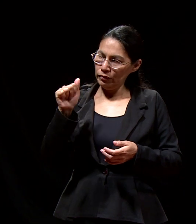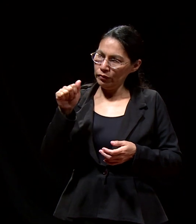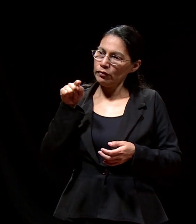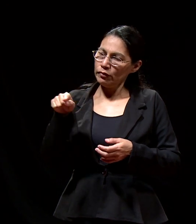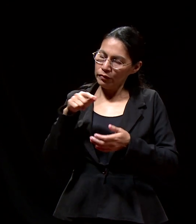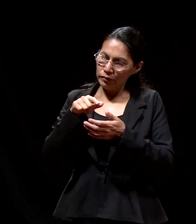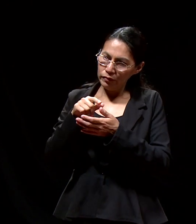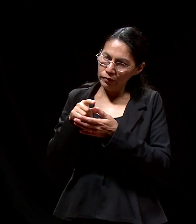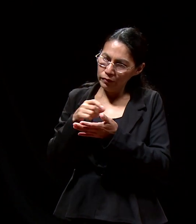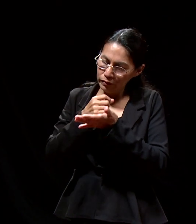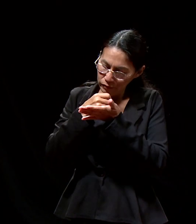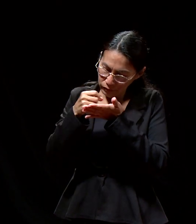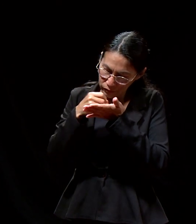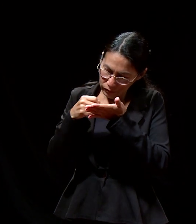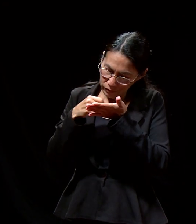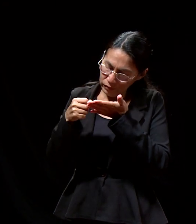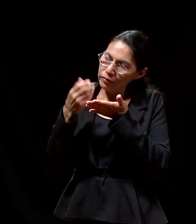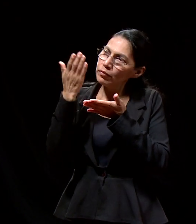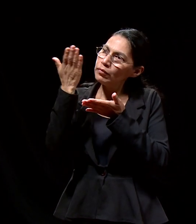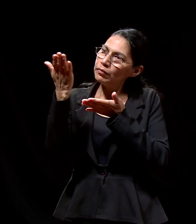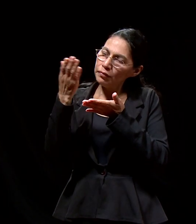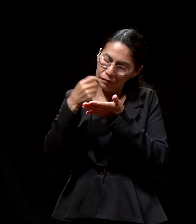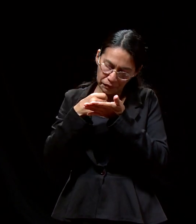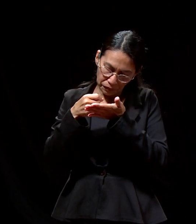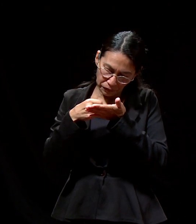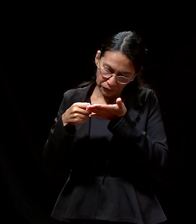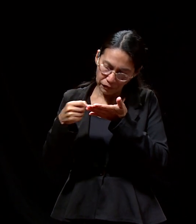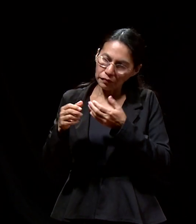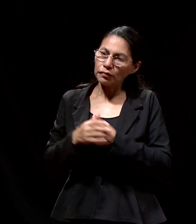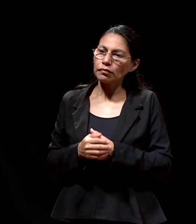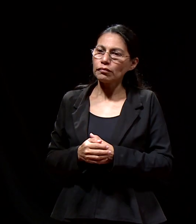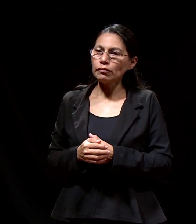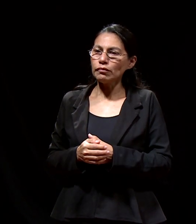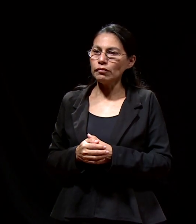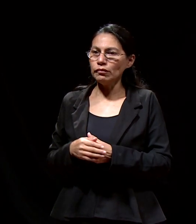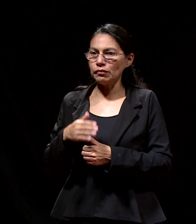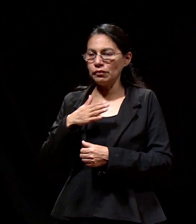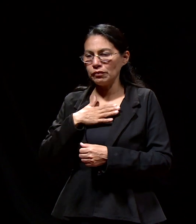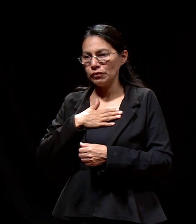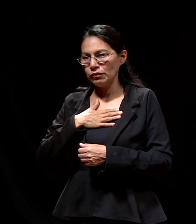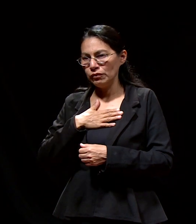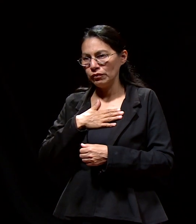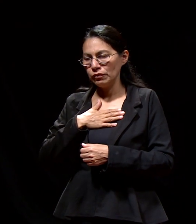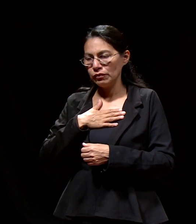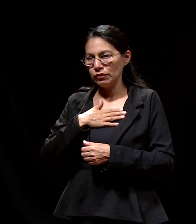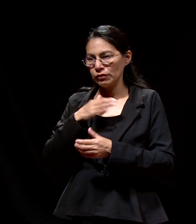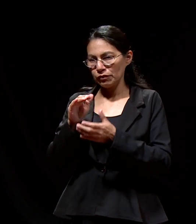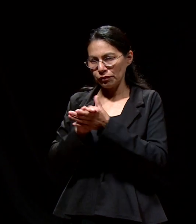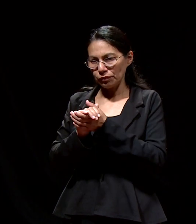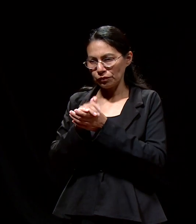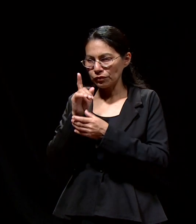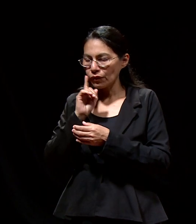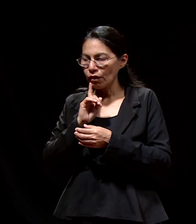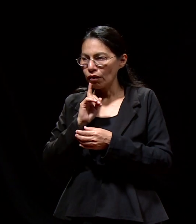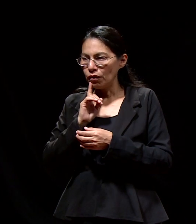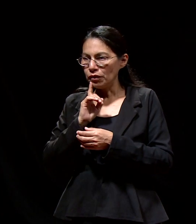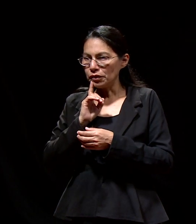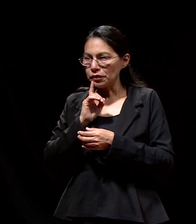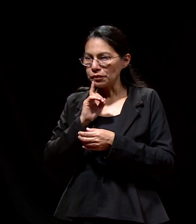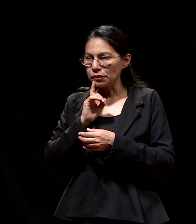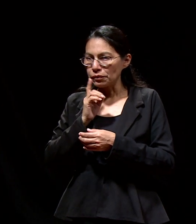petición y mi esposa me dice porque pusiste primero bueno